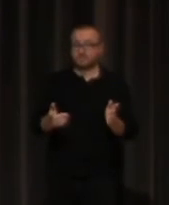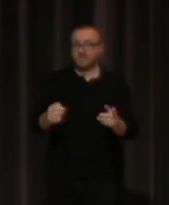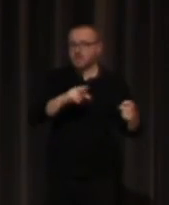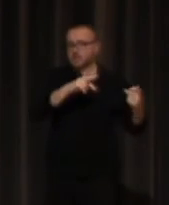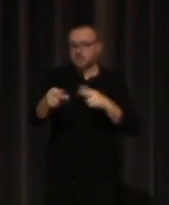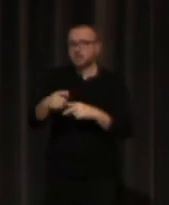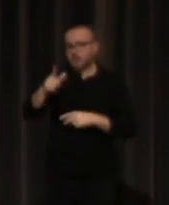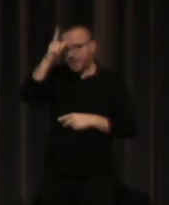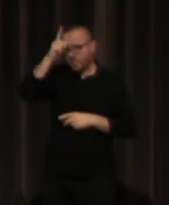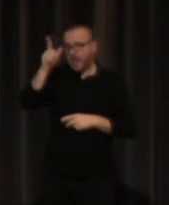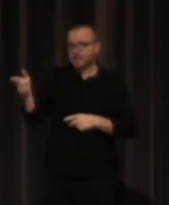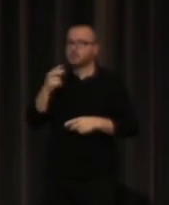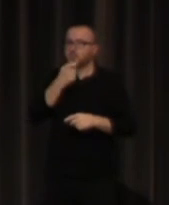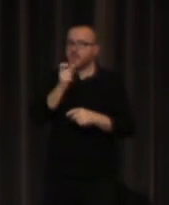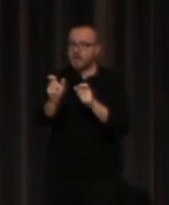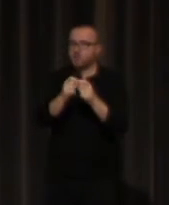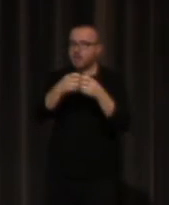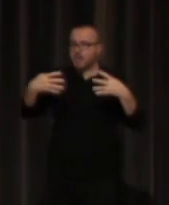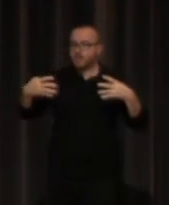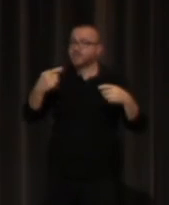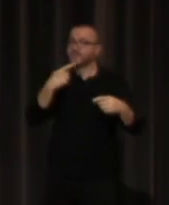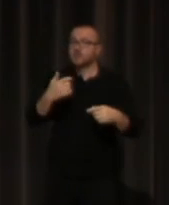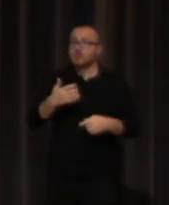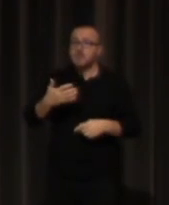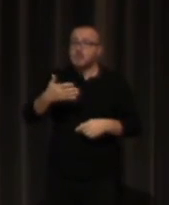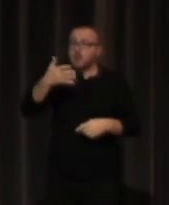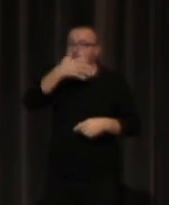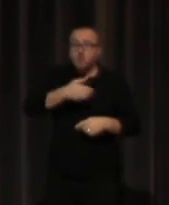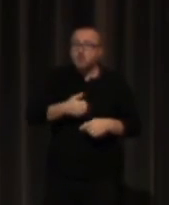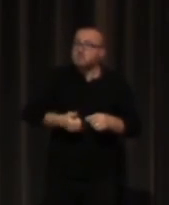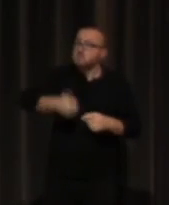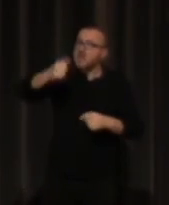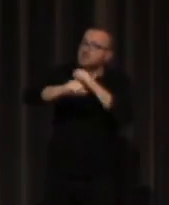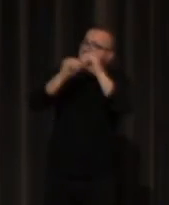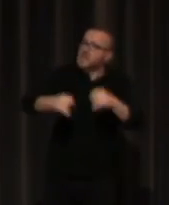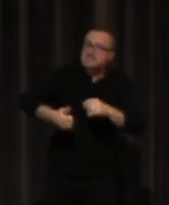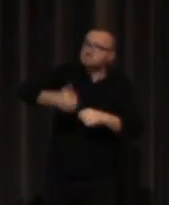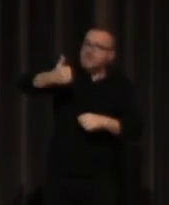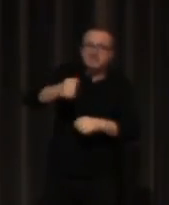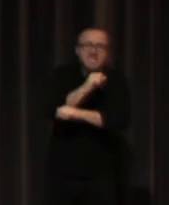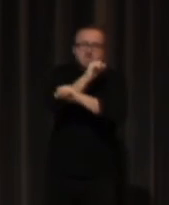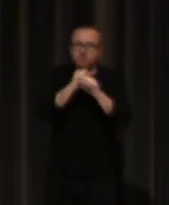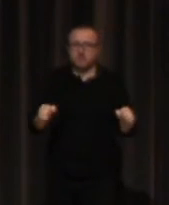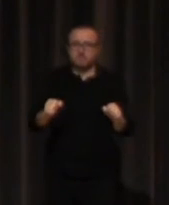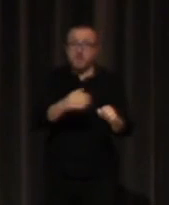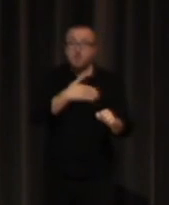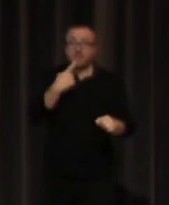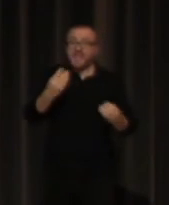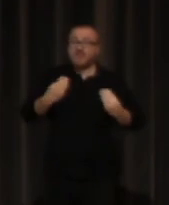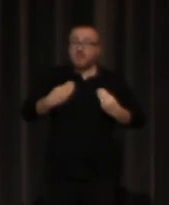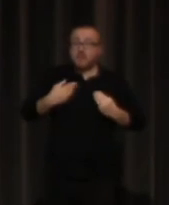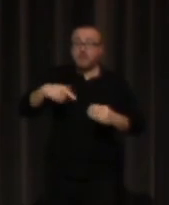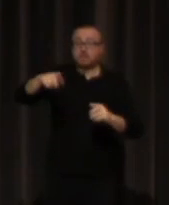unglücklich és quan no pots tenir cap més desig. És a dir, la vida s'acaba quan no hi ha res més. I això és